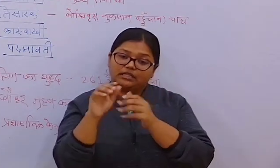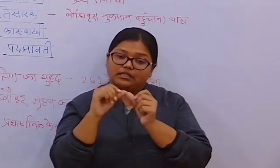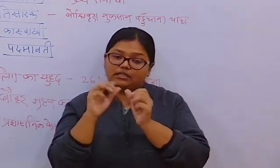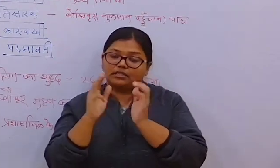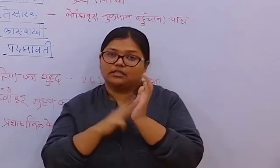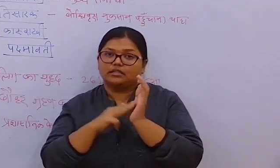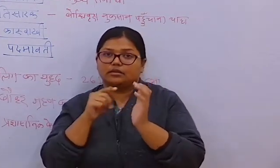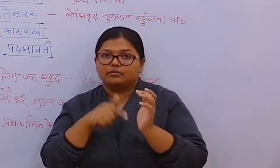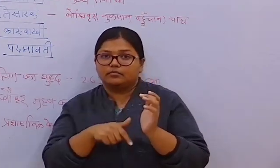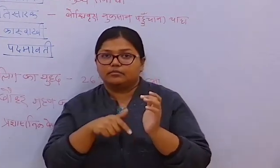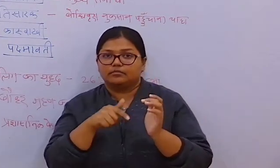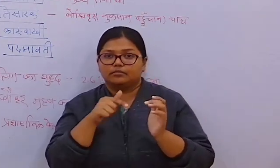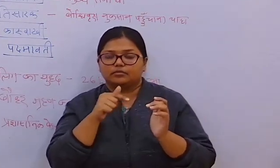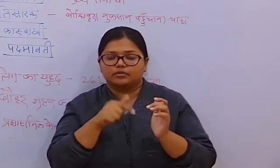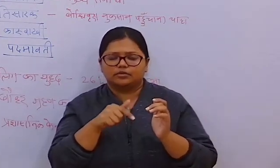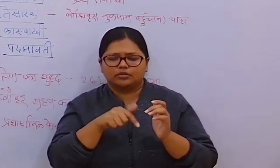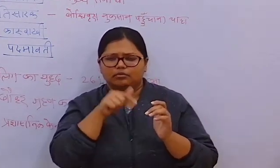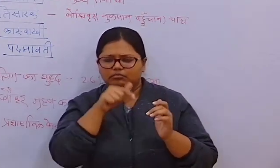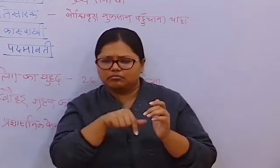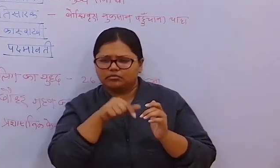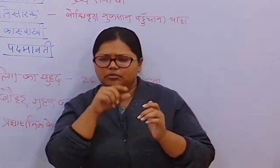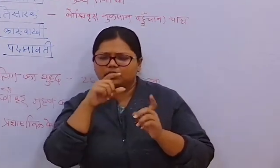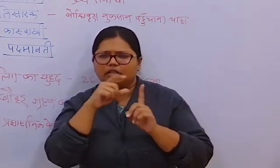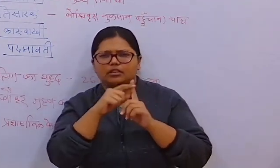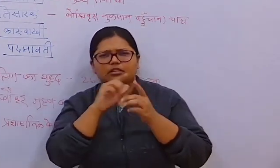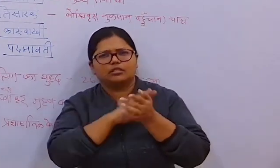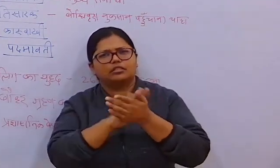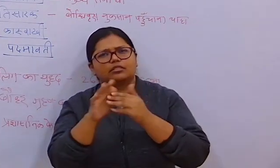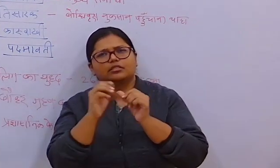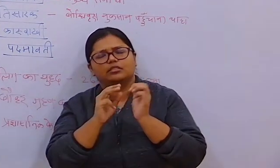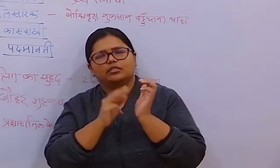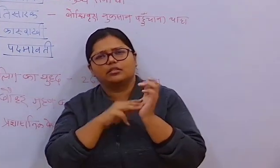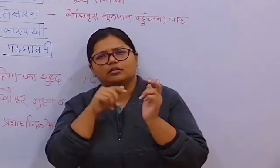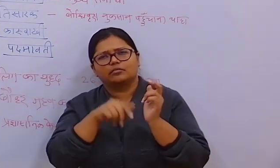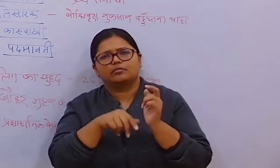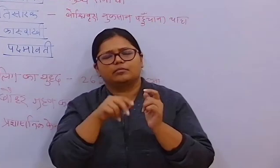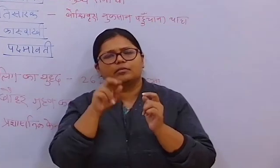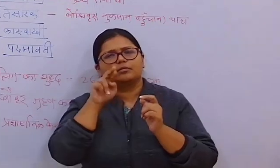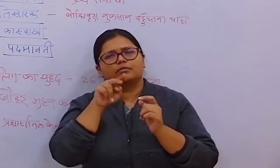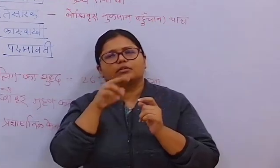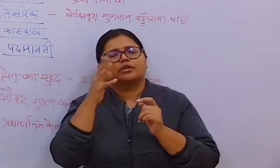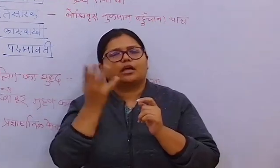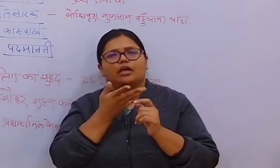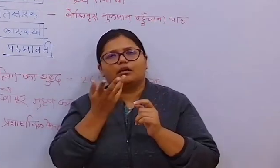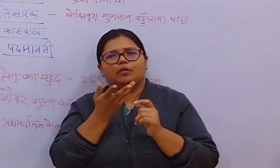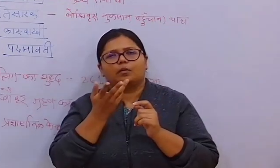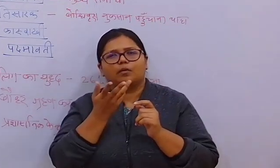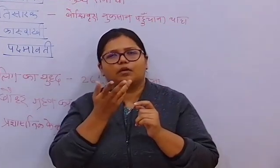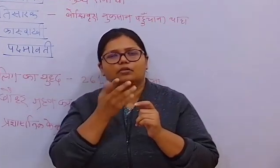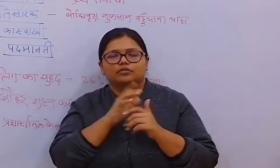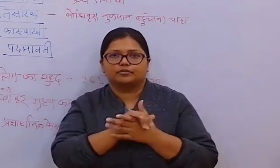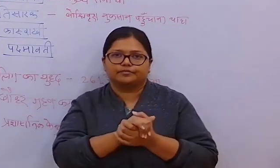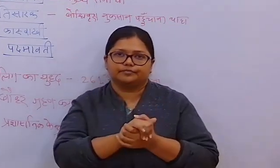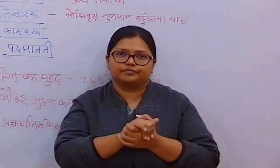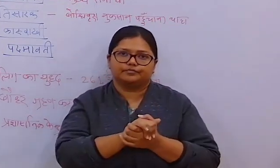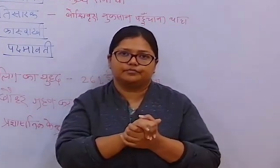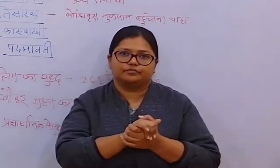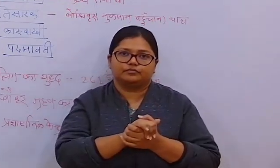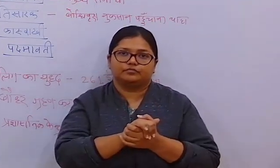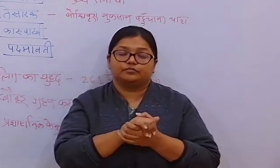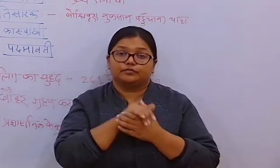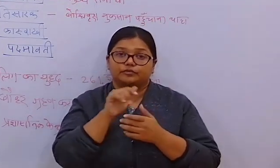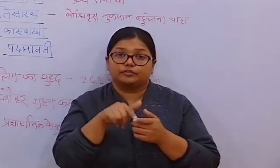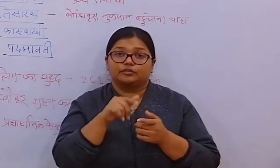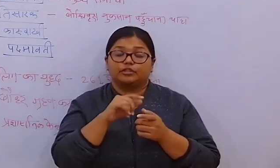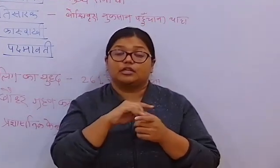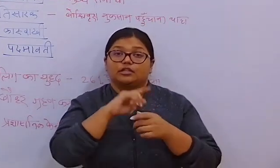में है क्या, और ये अपने दूसरे नंबर के और सातवें नंबर के धम्म में स्वयं जवाब देते हैं कि धम्म ये है,